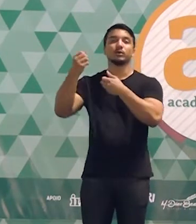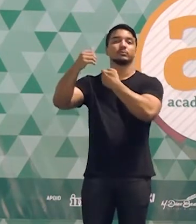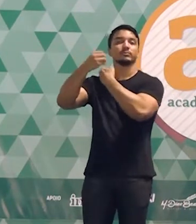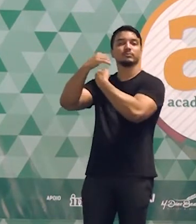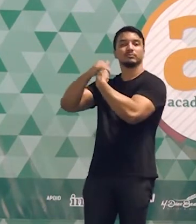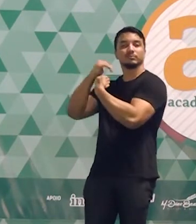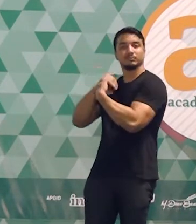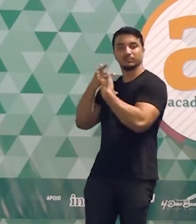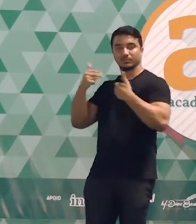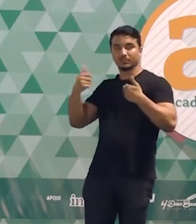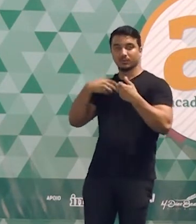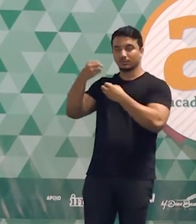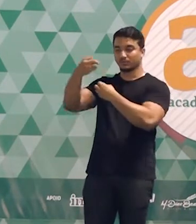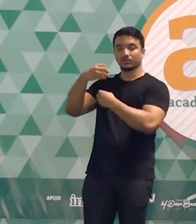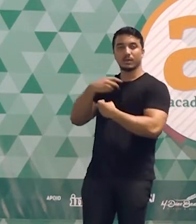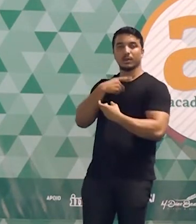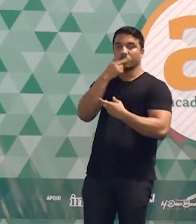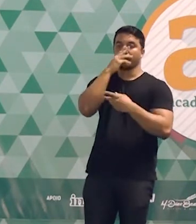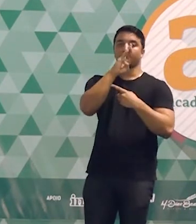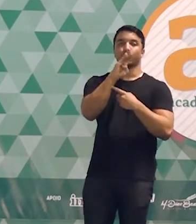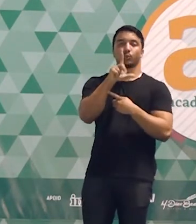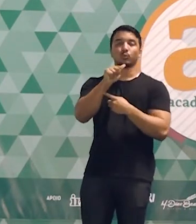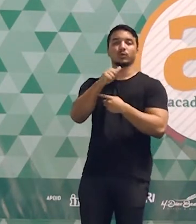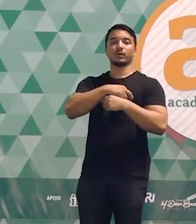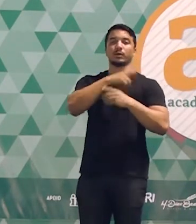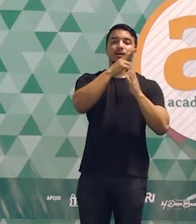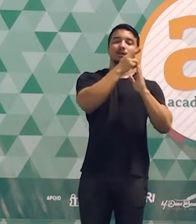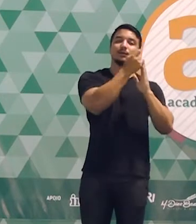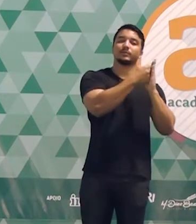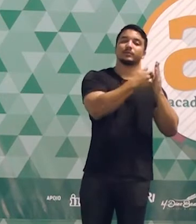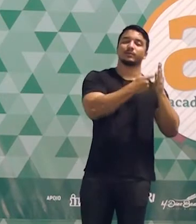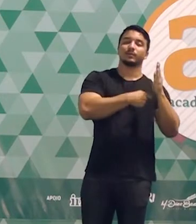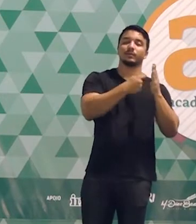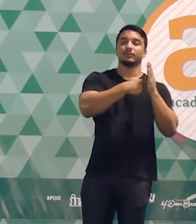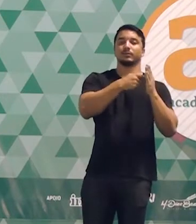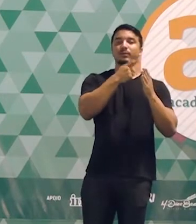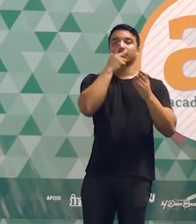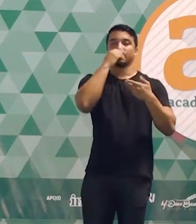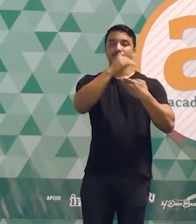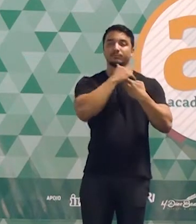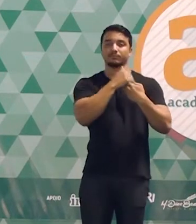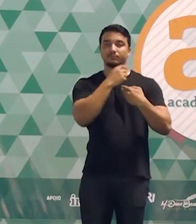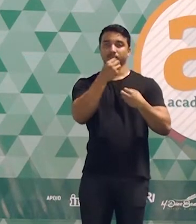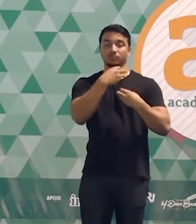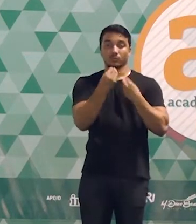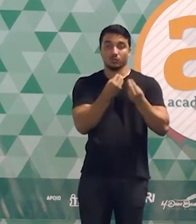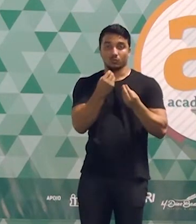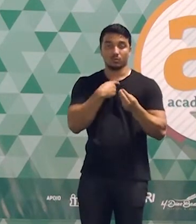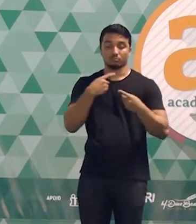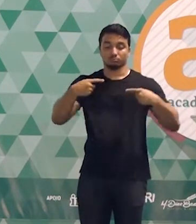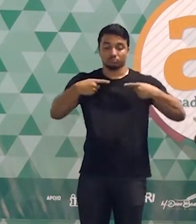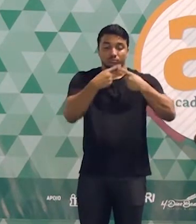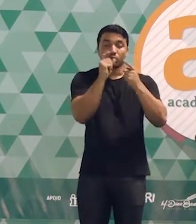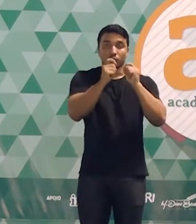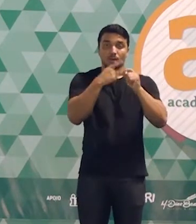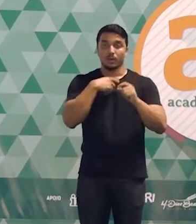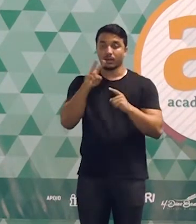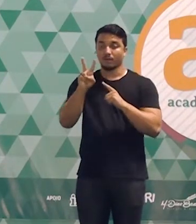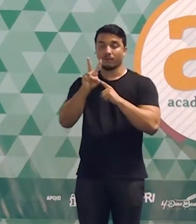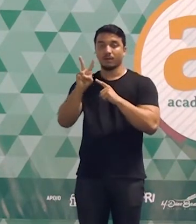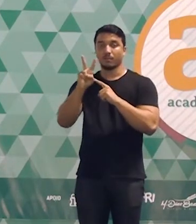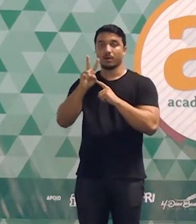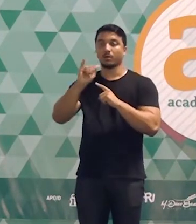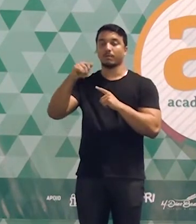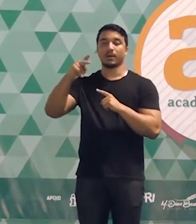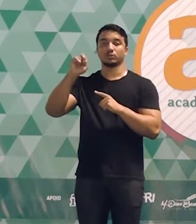seja, instrucionais, bula, receita, manual de instruções, caracterizam-se pelo emprego de quê? Formas verbais no